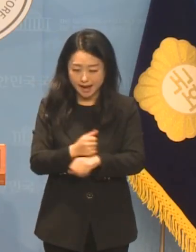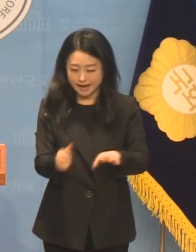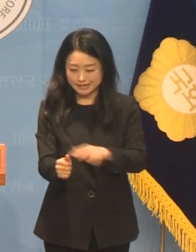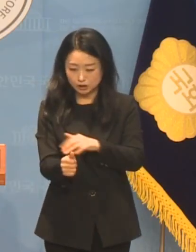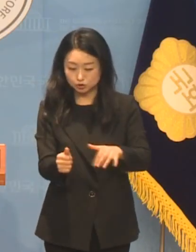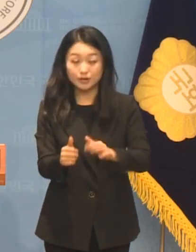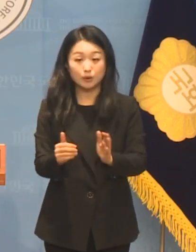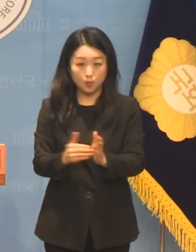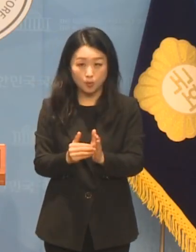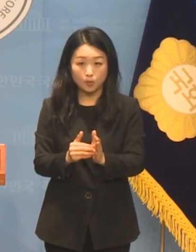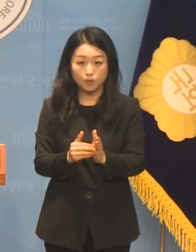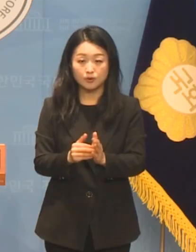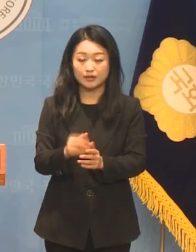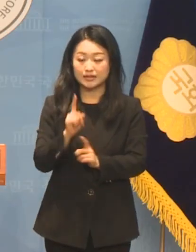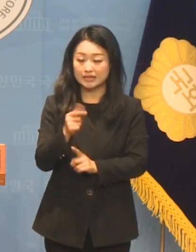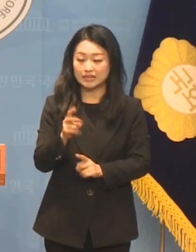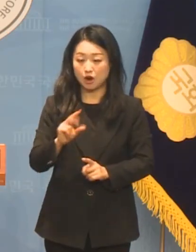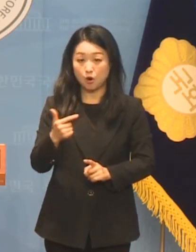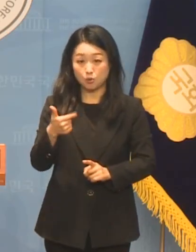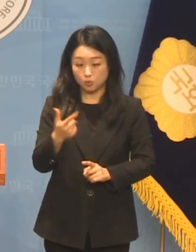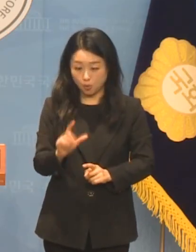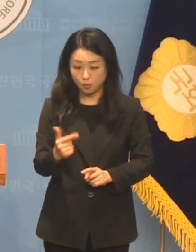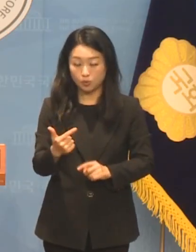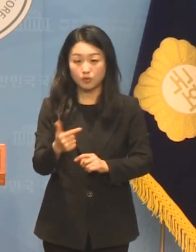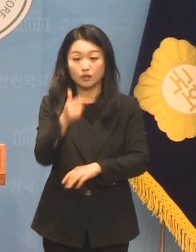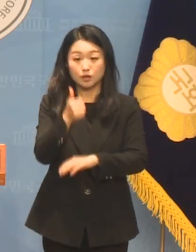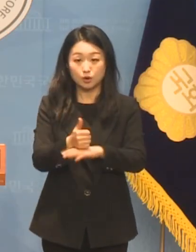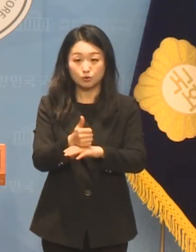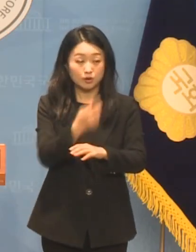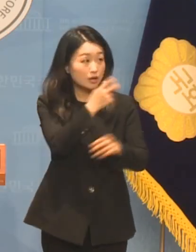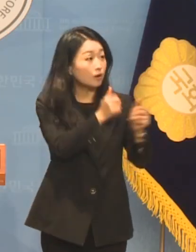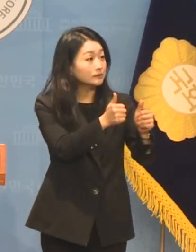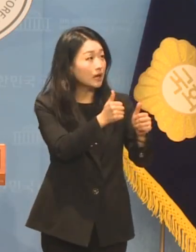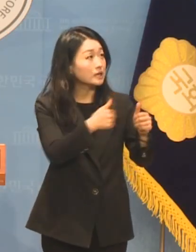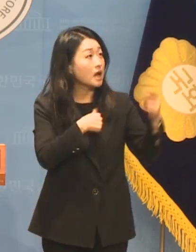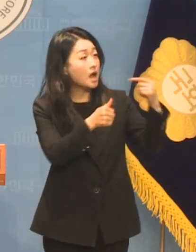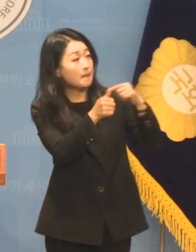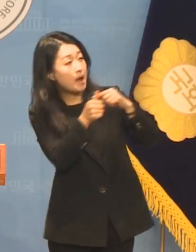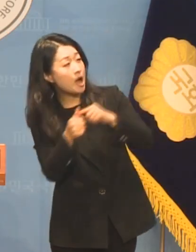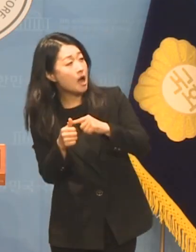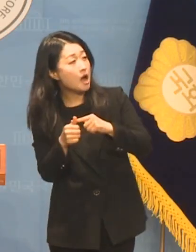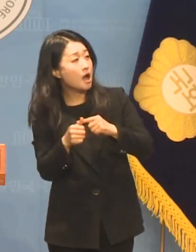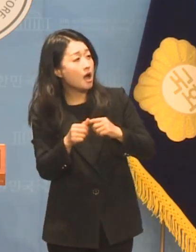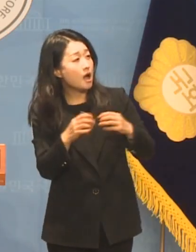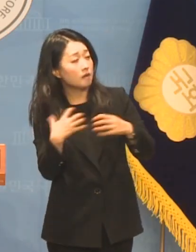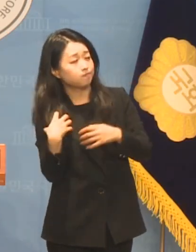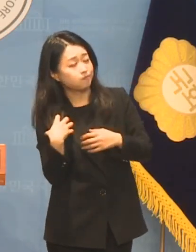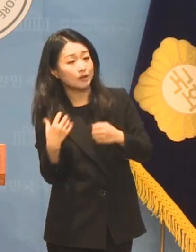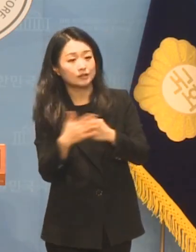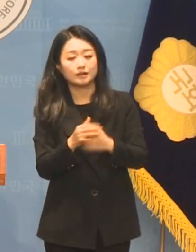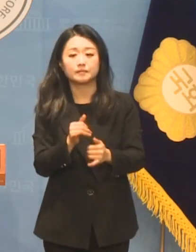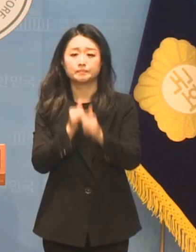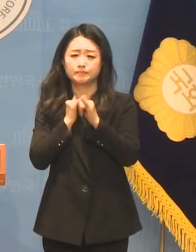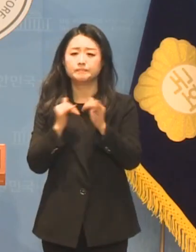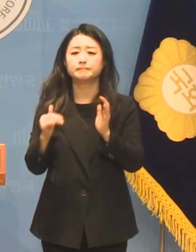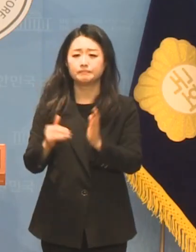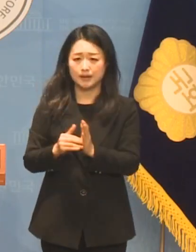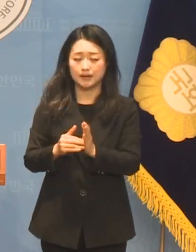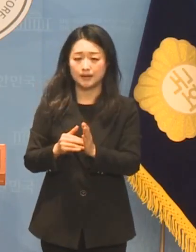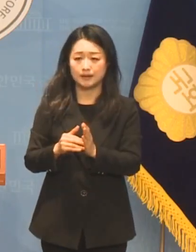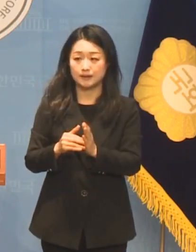사주하였습니다. 고 이형군 씨는 이 과정에서 검찰이 압박을 이기지 못하고 스스로 생을